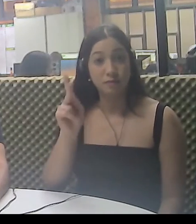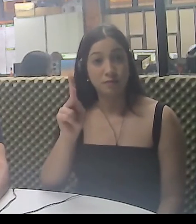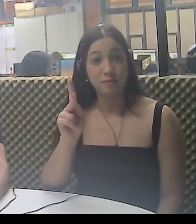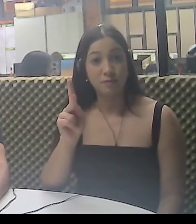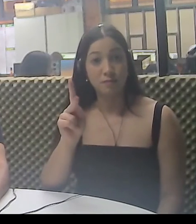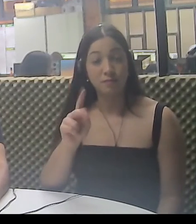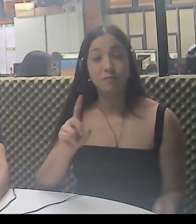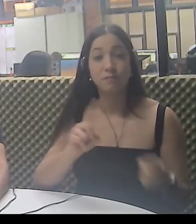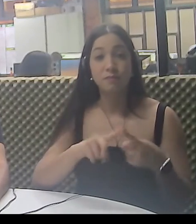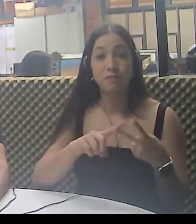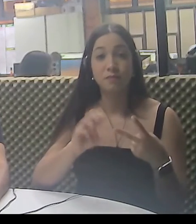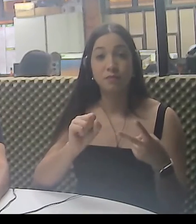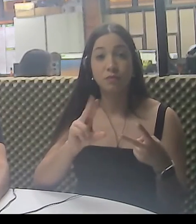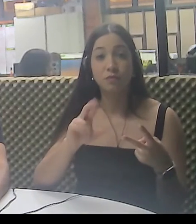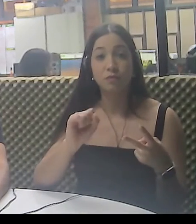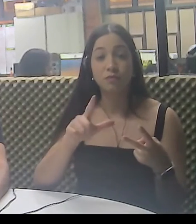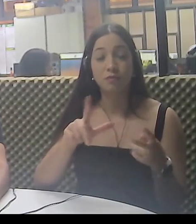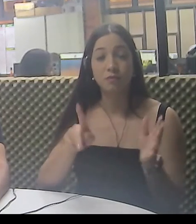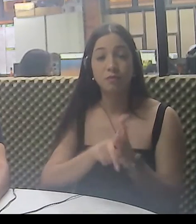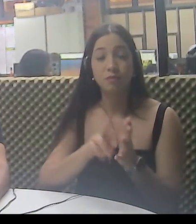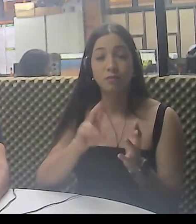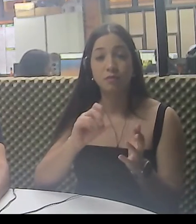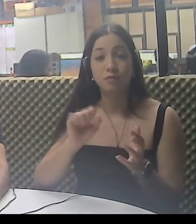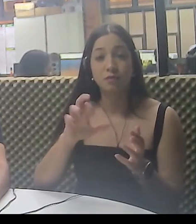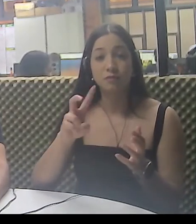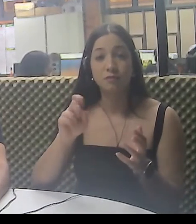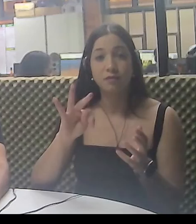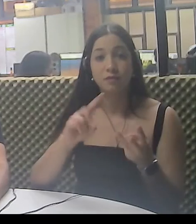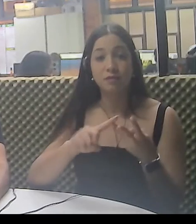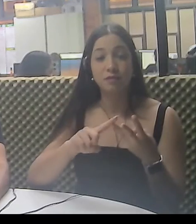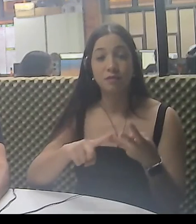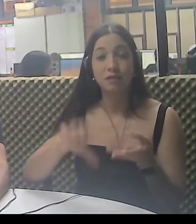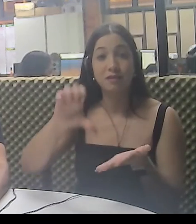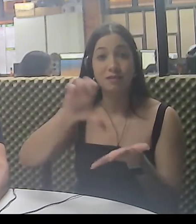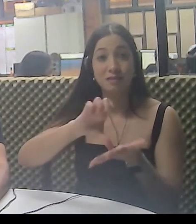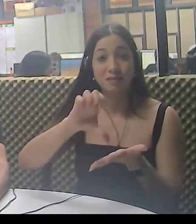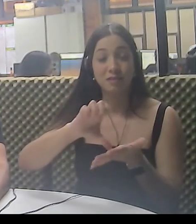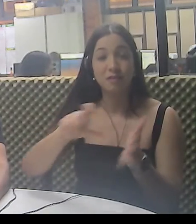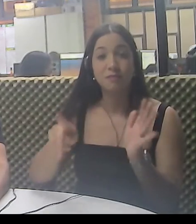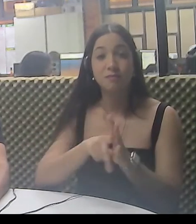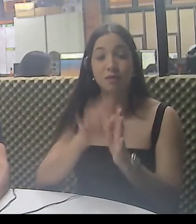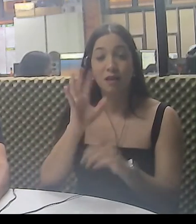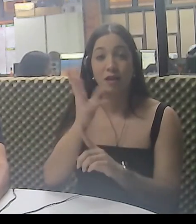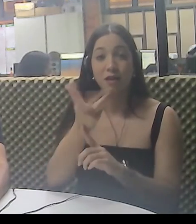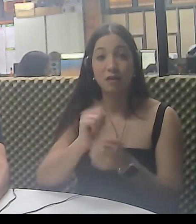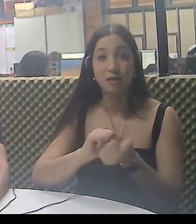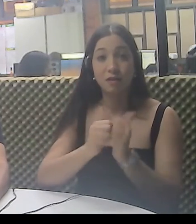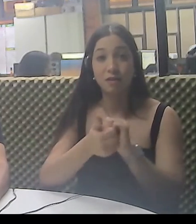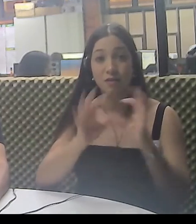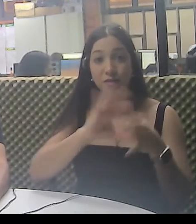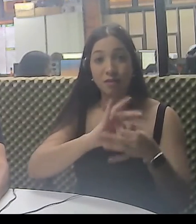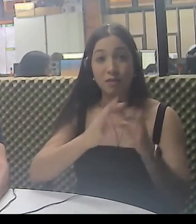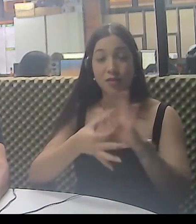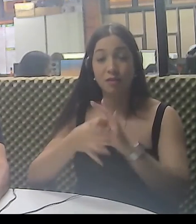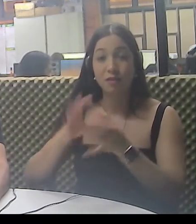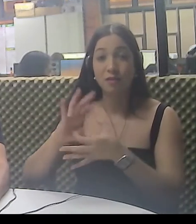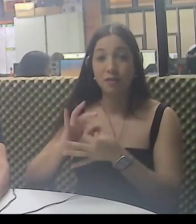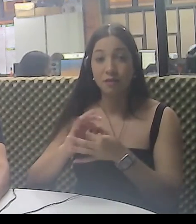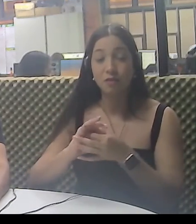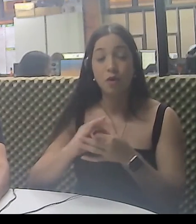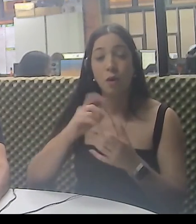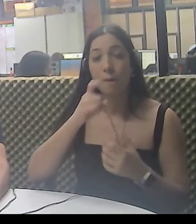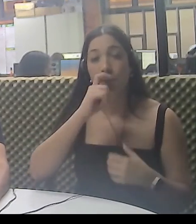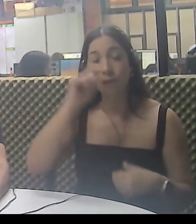Biblioteca Sucursal do Bairro Roosevelt e Biblioteca Municipal do Centro de Artes e Esporte Unificados Olímpio Silva ou Pai